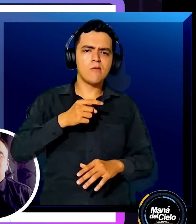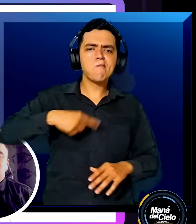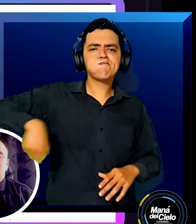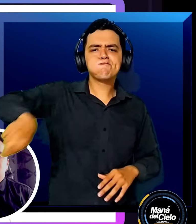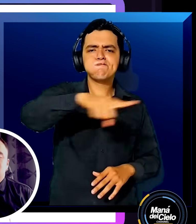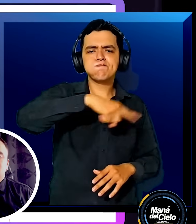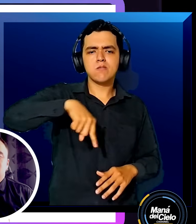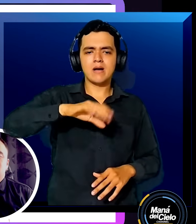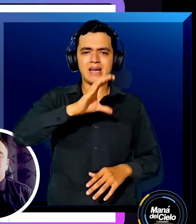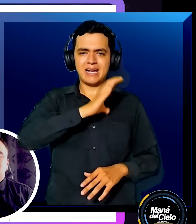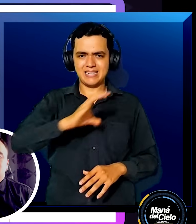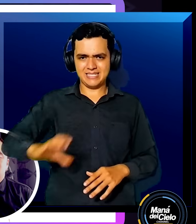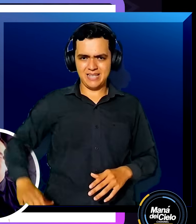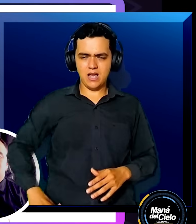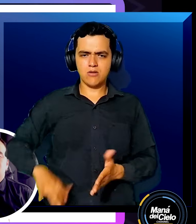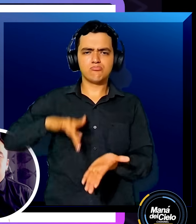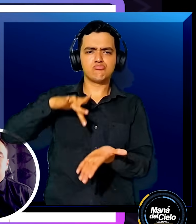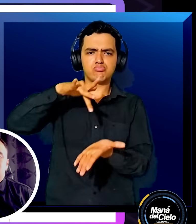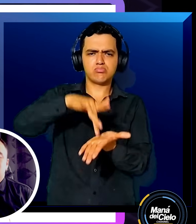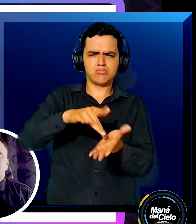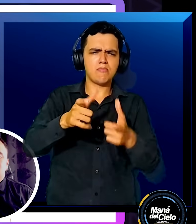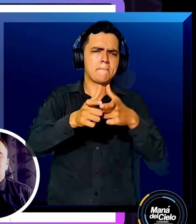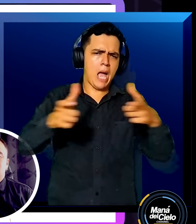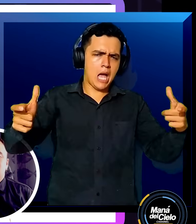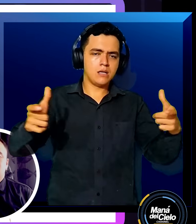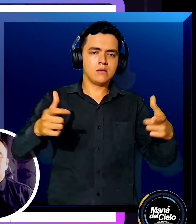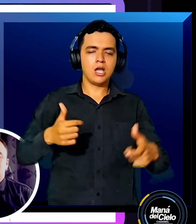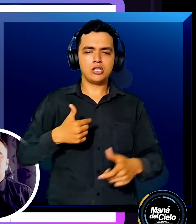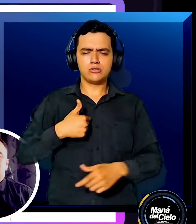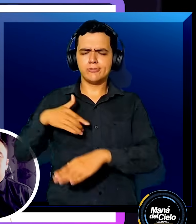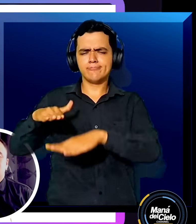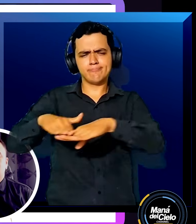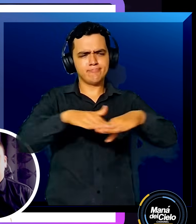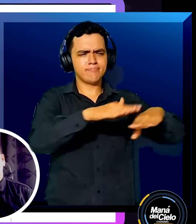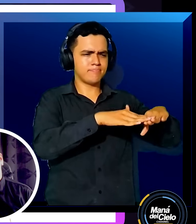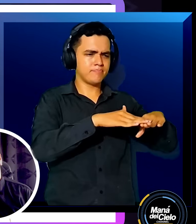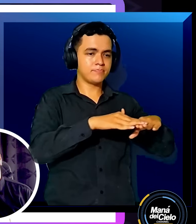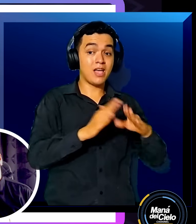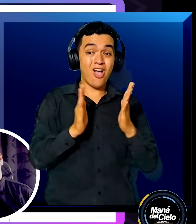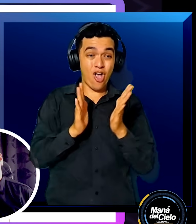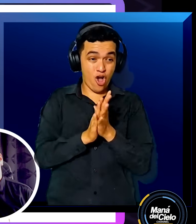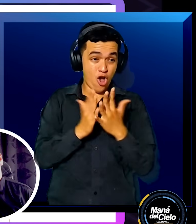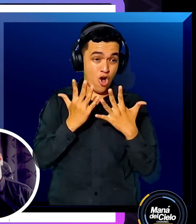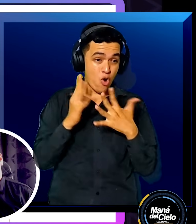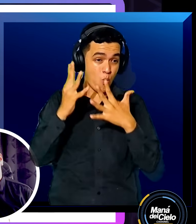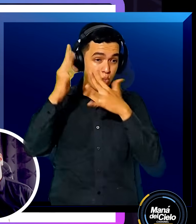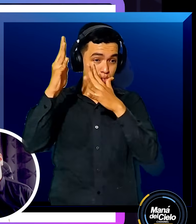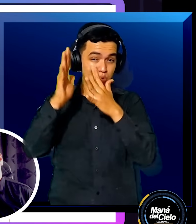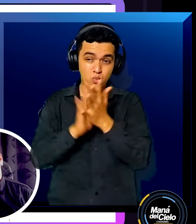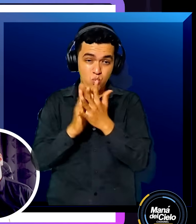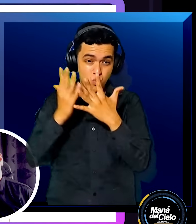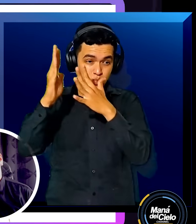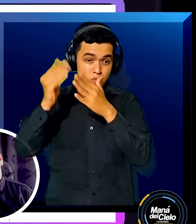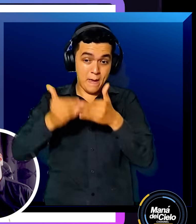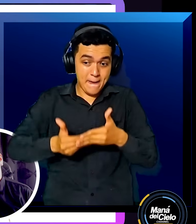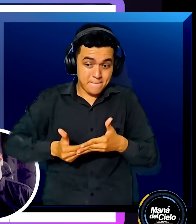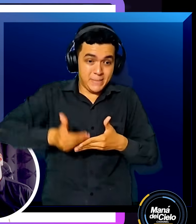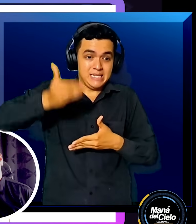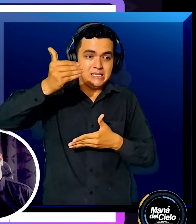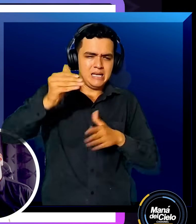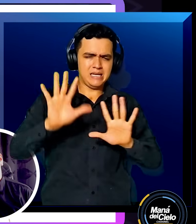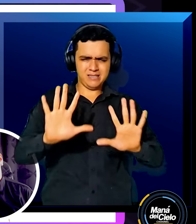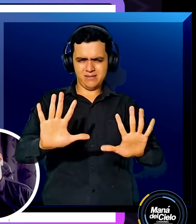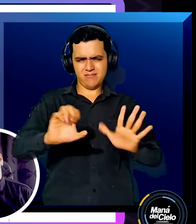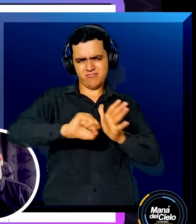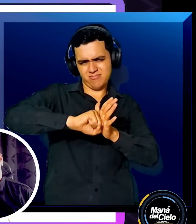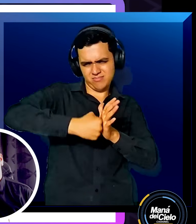claro, para llegar a esa dimensión hay que tener concentración, hay que bajarse, hay que humillarse, hay que postrarse, hay que desconectarse del celular,